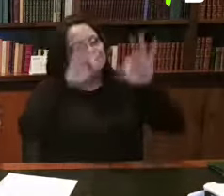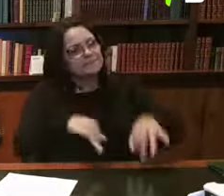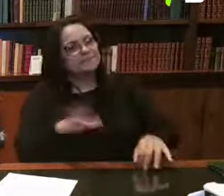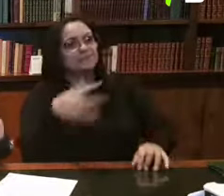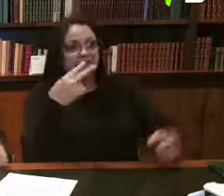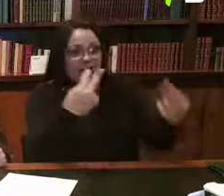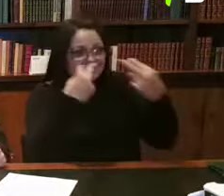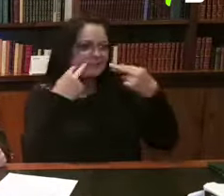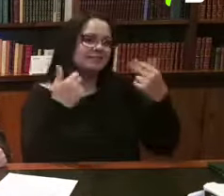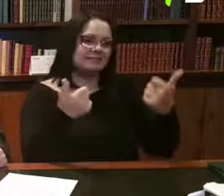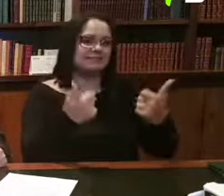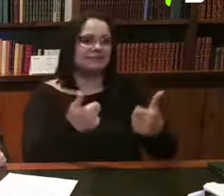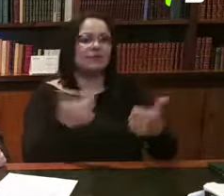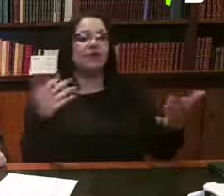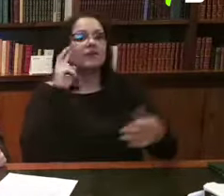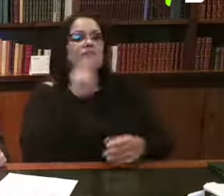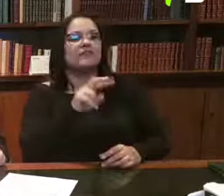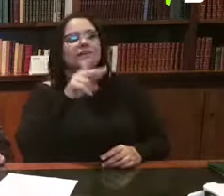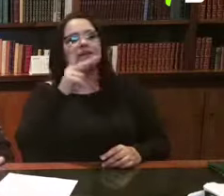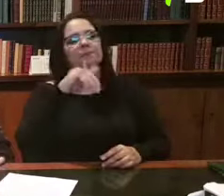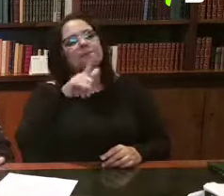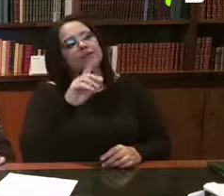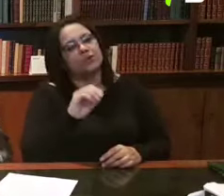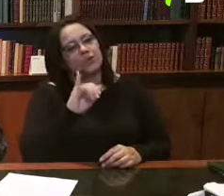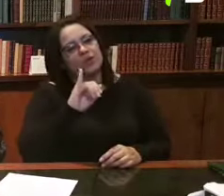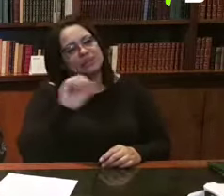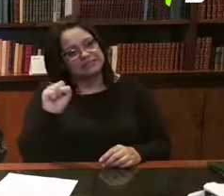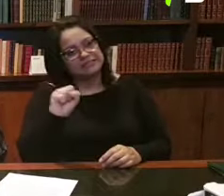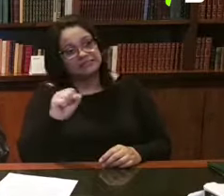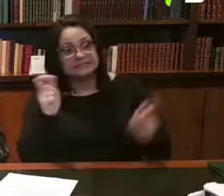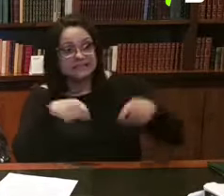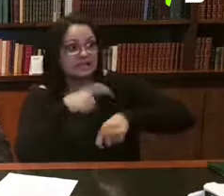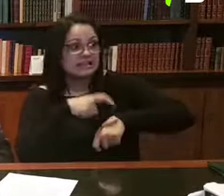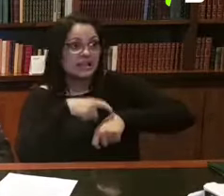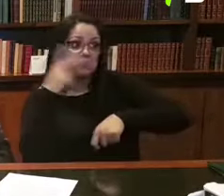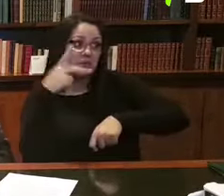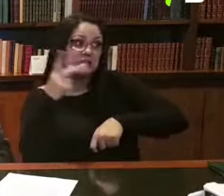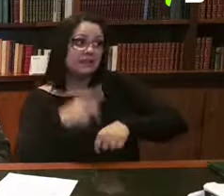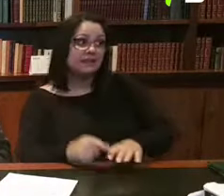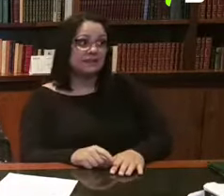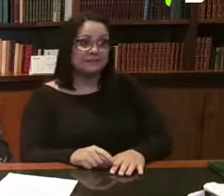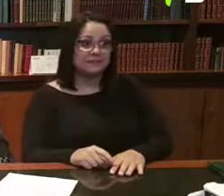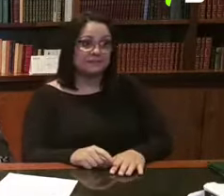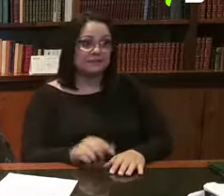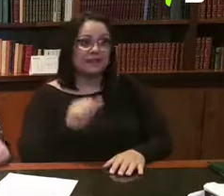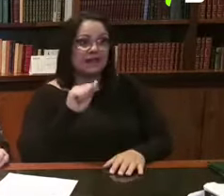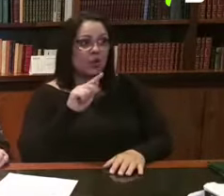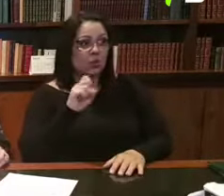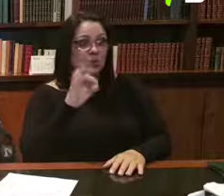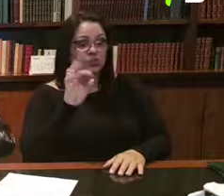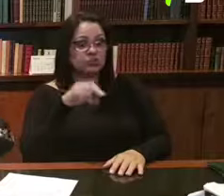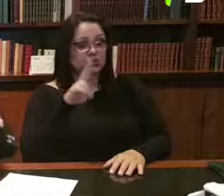encerrando tentar ligado na gente aí liga aí no pico passa com o pingo nos rios não sei se tem mais algum tempo de programação lá o augusto